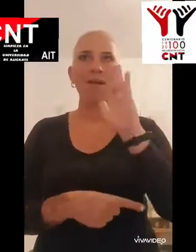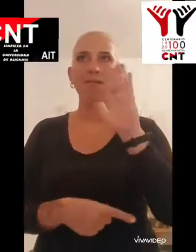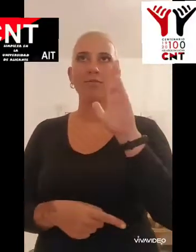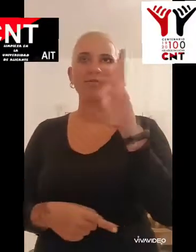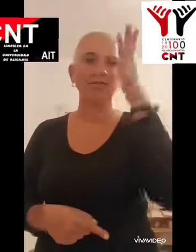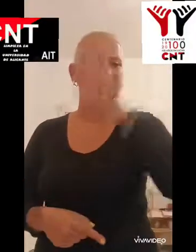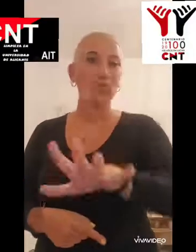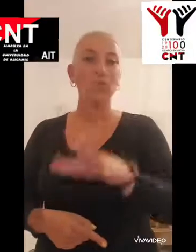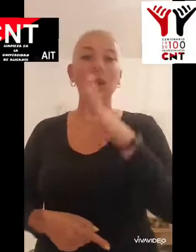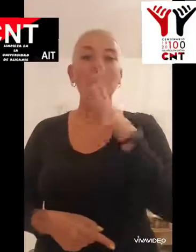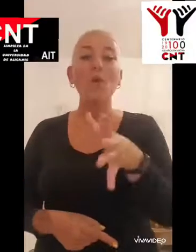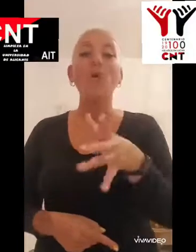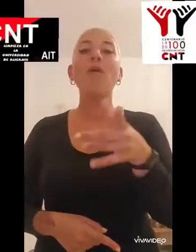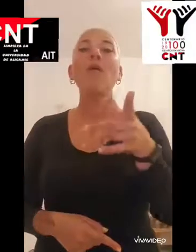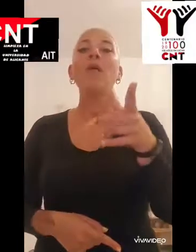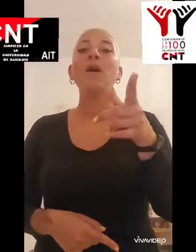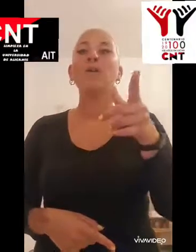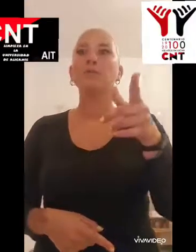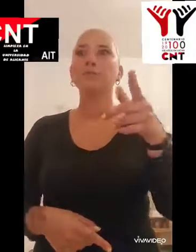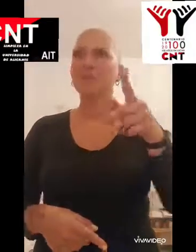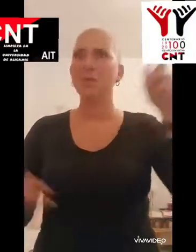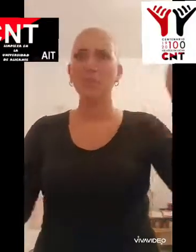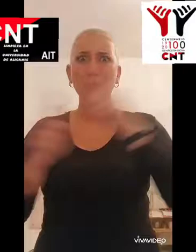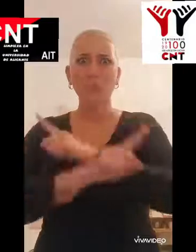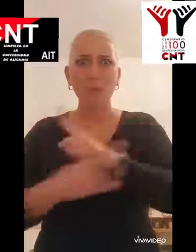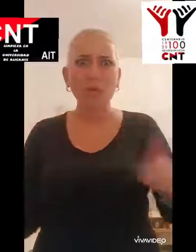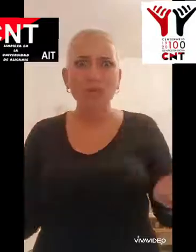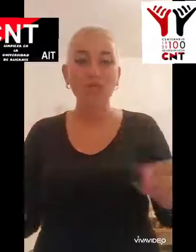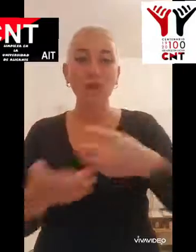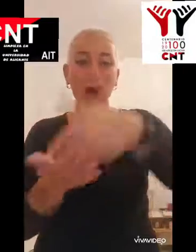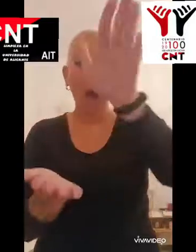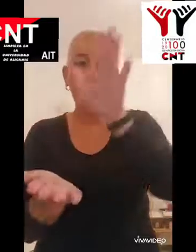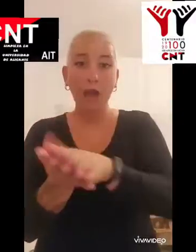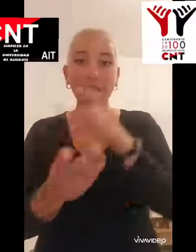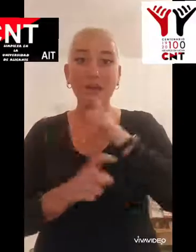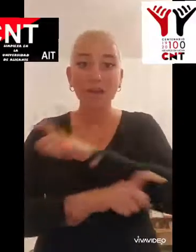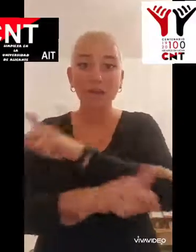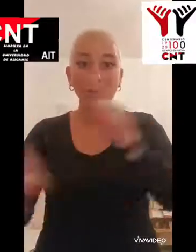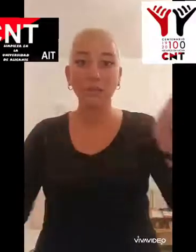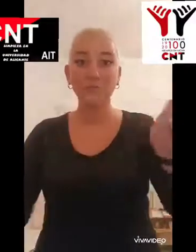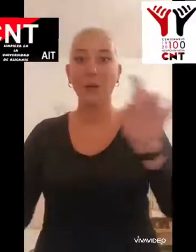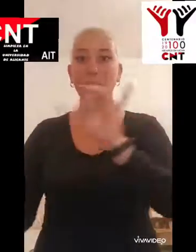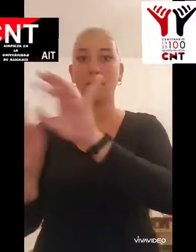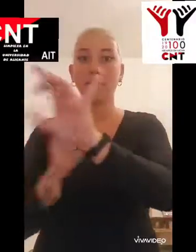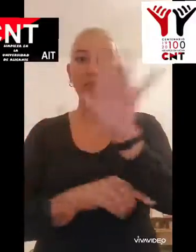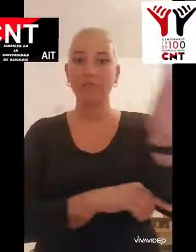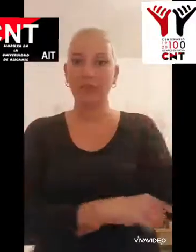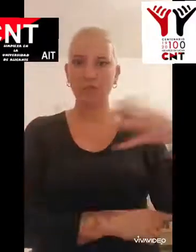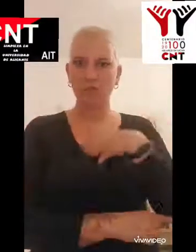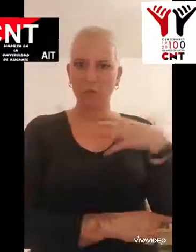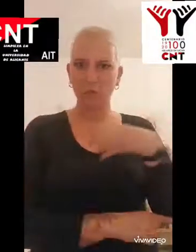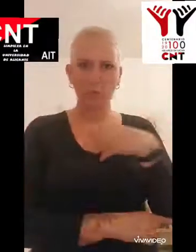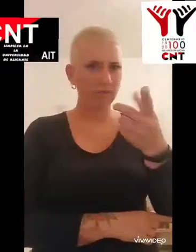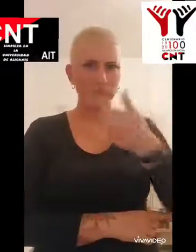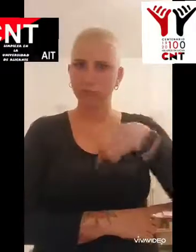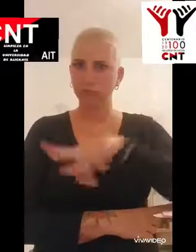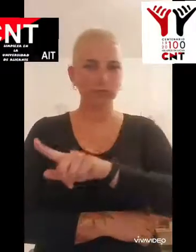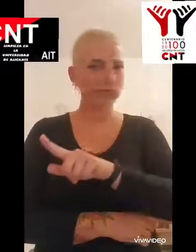COO, comisiones obreras, UGT y SEP. 2. Creación de un boletín informativo